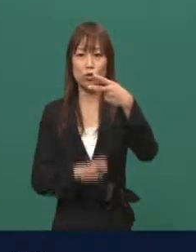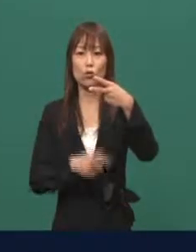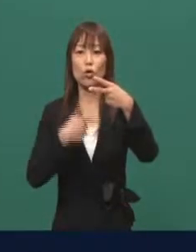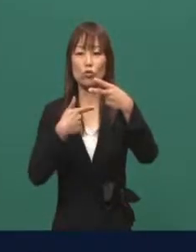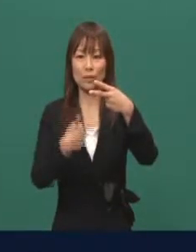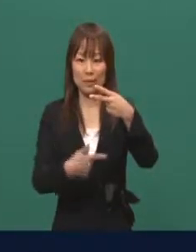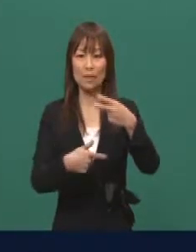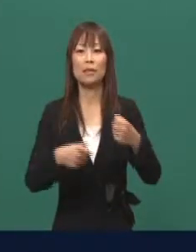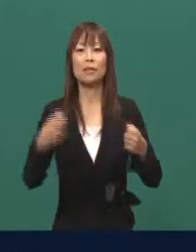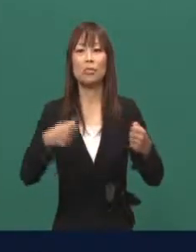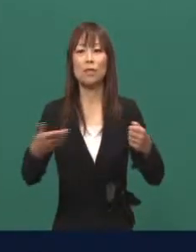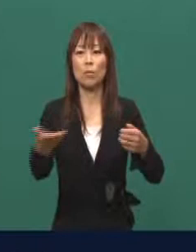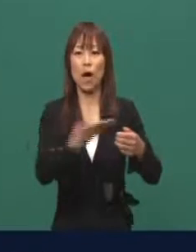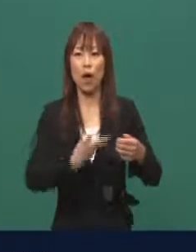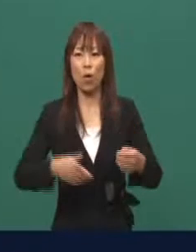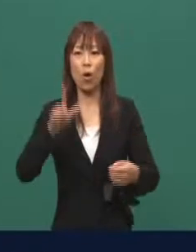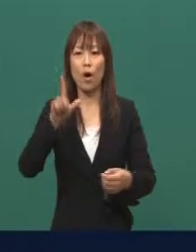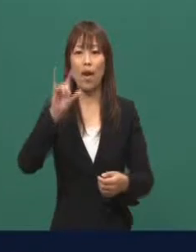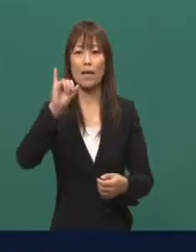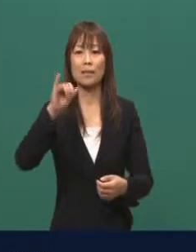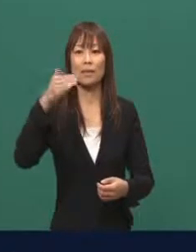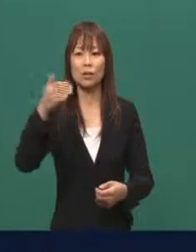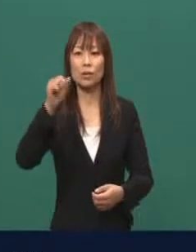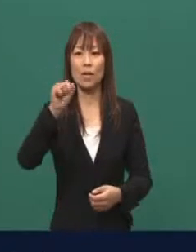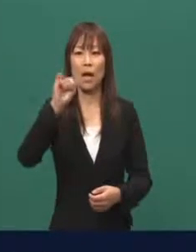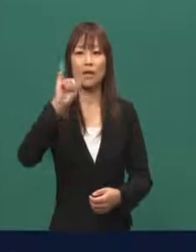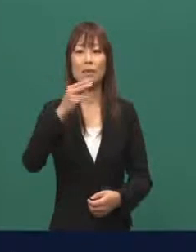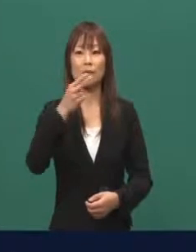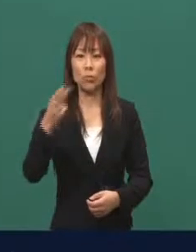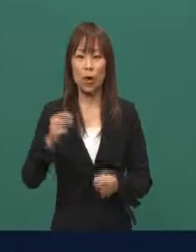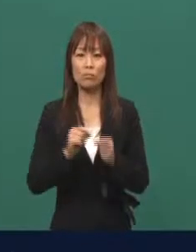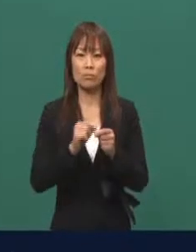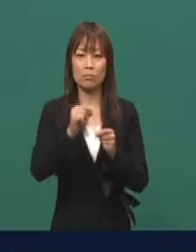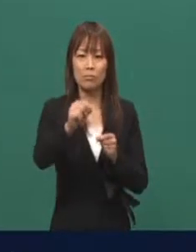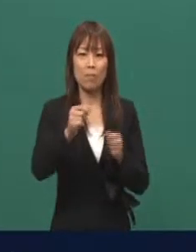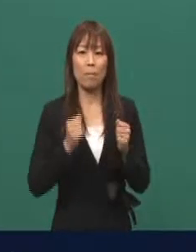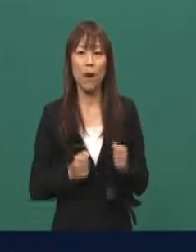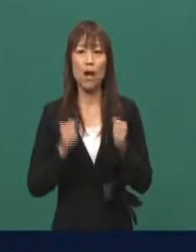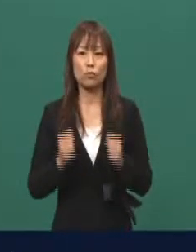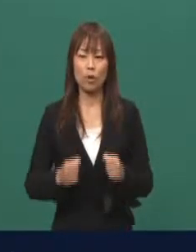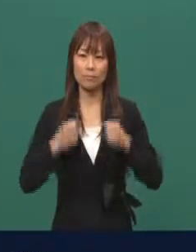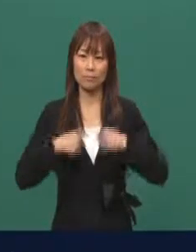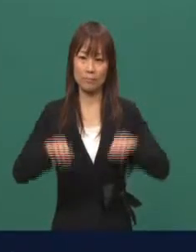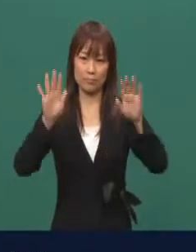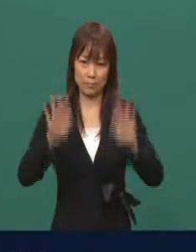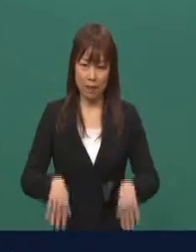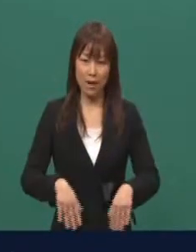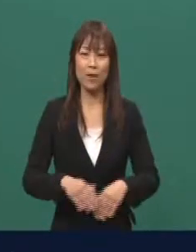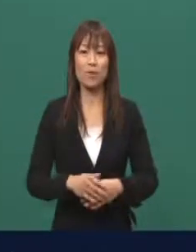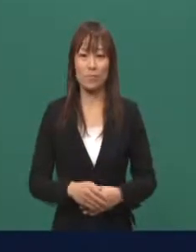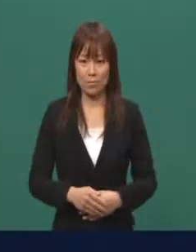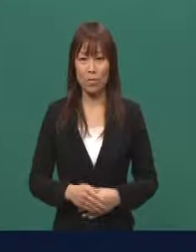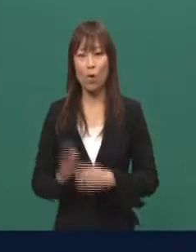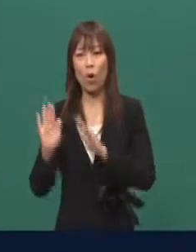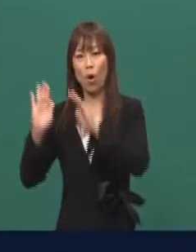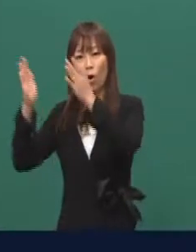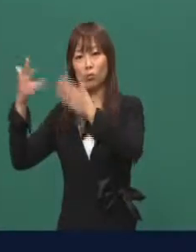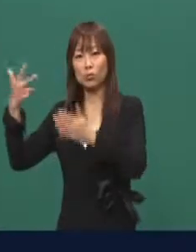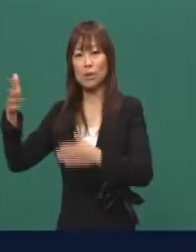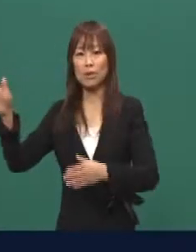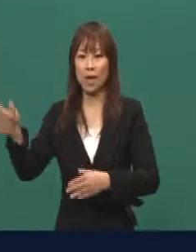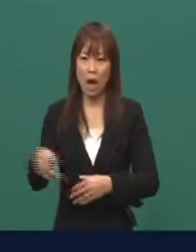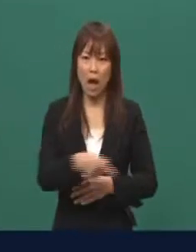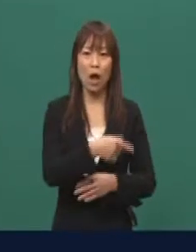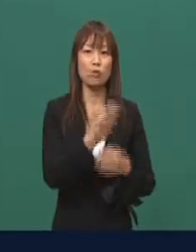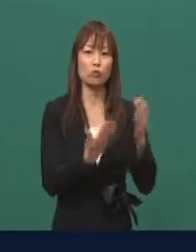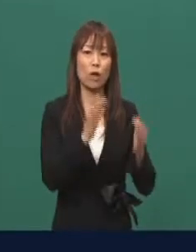2月26日、大津市から草津市の琵琶湖岸を駆け抜ける琵琶湖レイクサイドマ